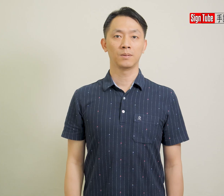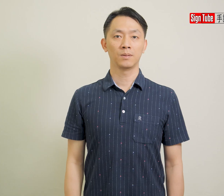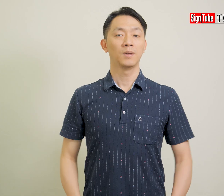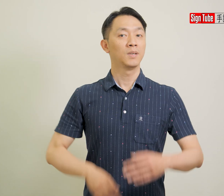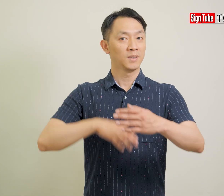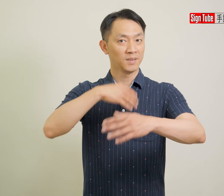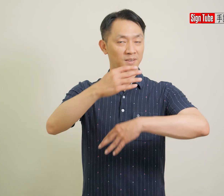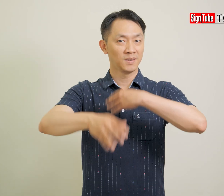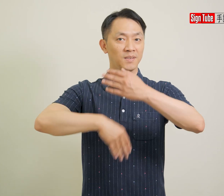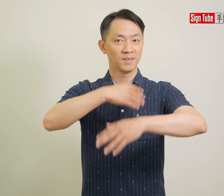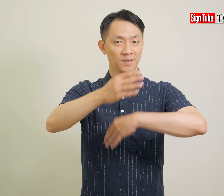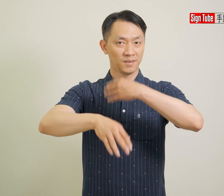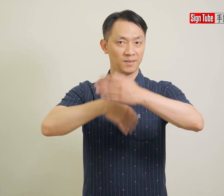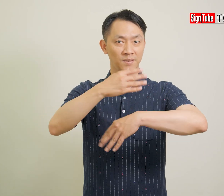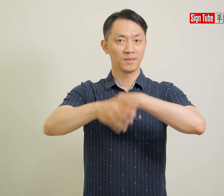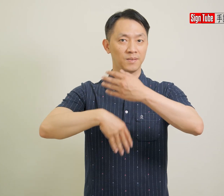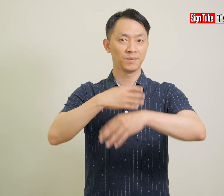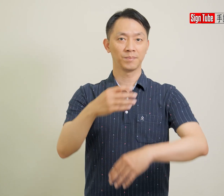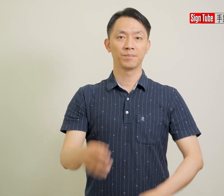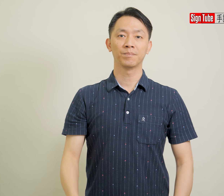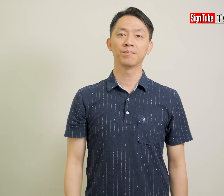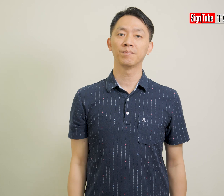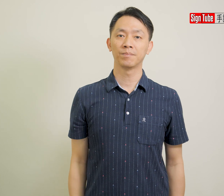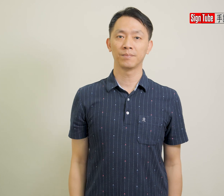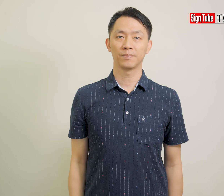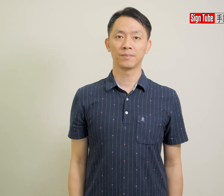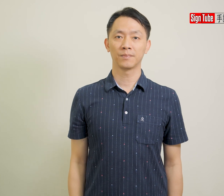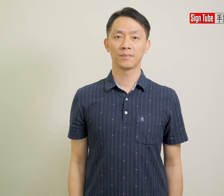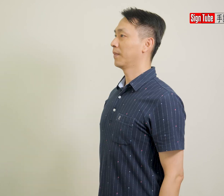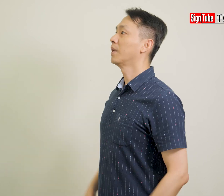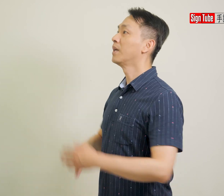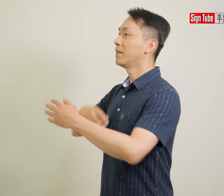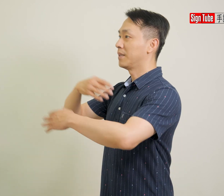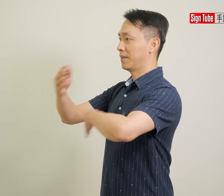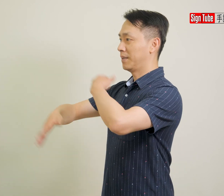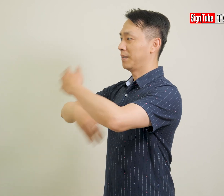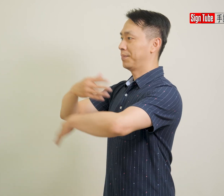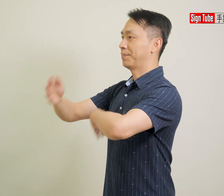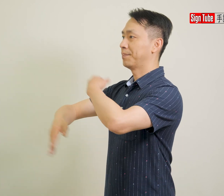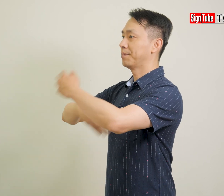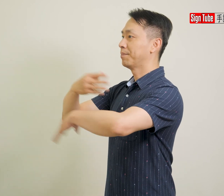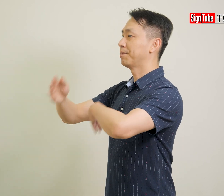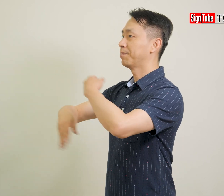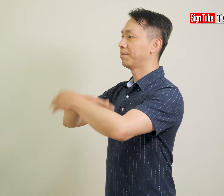手语。双手五指伸直在身前交替向前绕圈动。